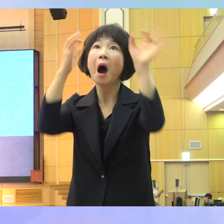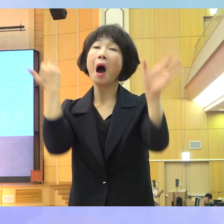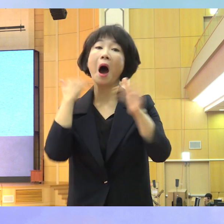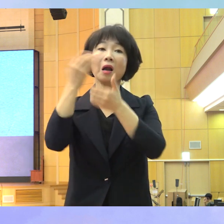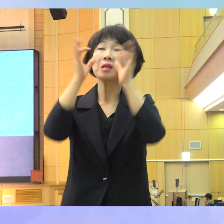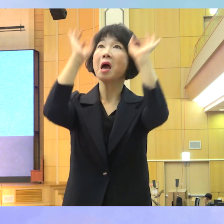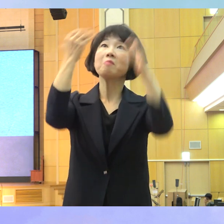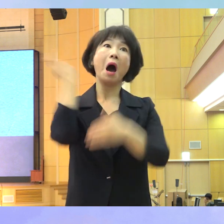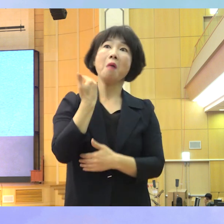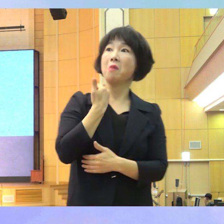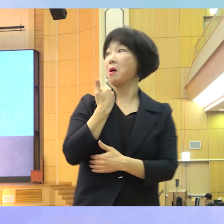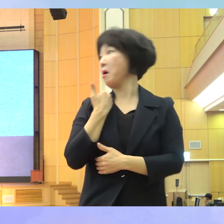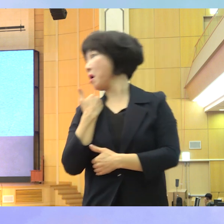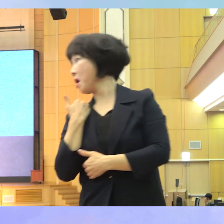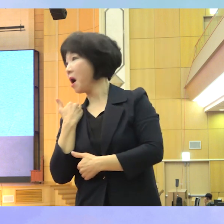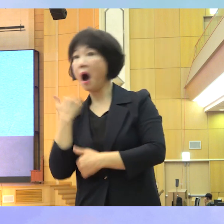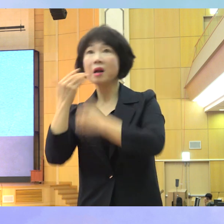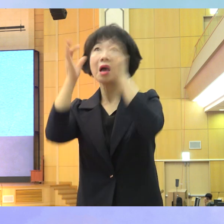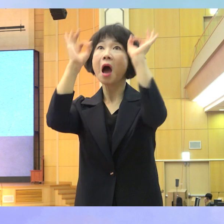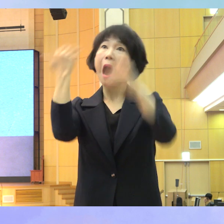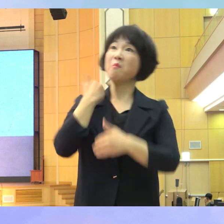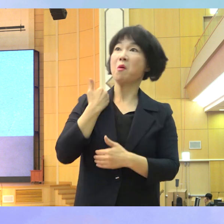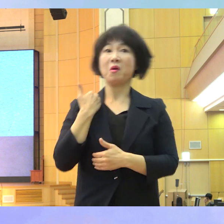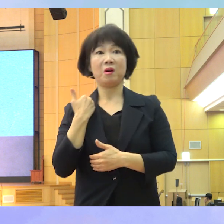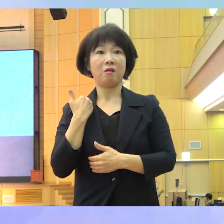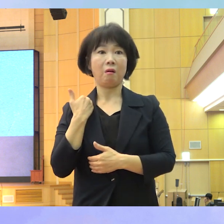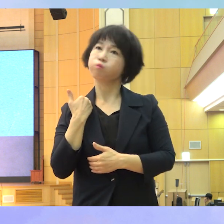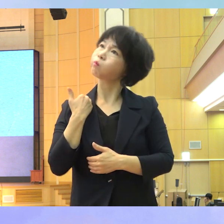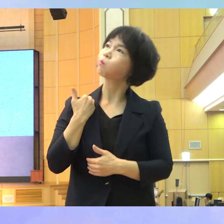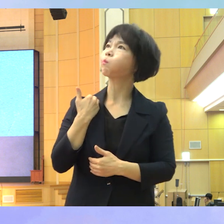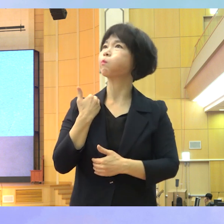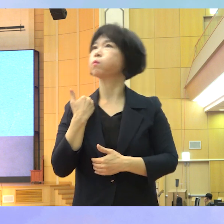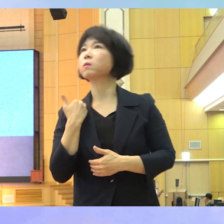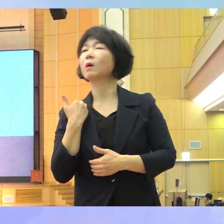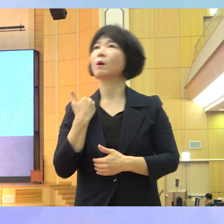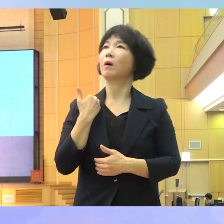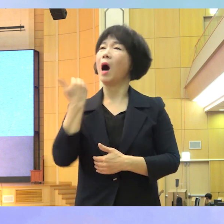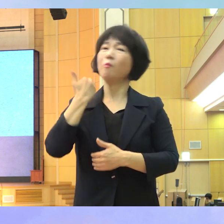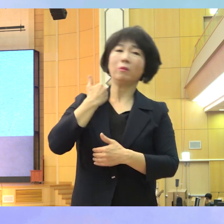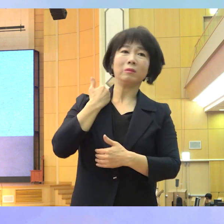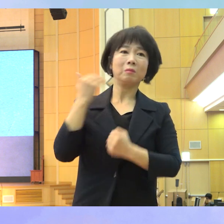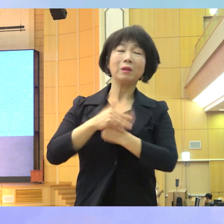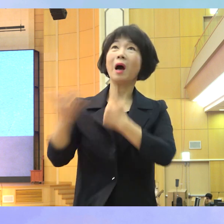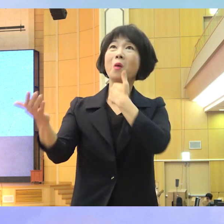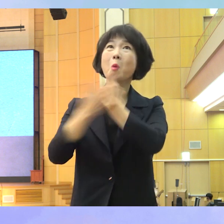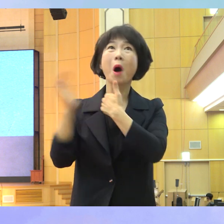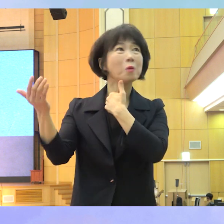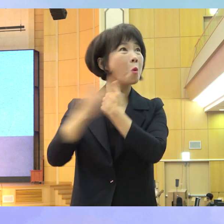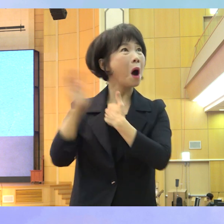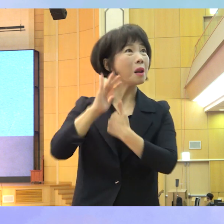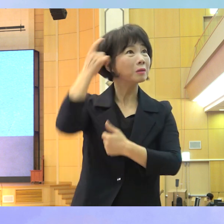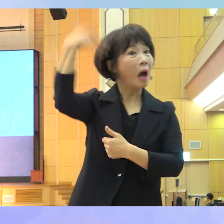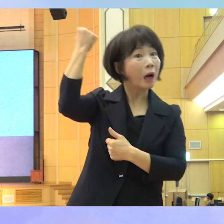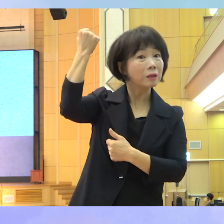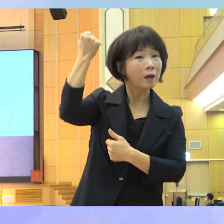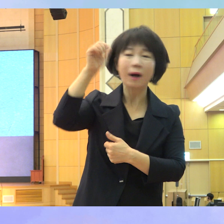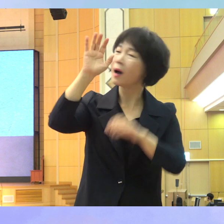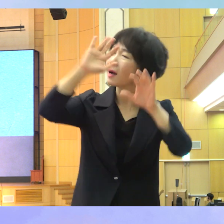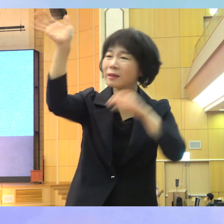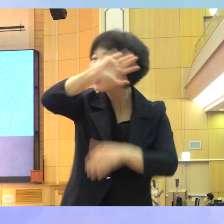사람들이 안 보고 하나님이 안 보이는 것처럼 보인다고 죄악을 행하고, 죄악된 말을